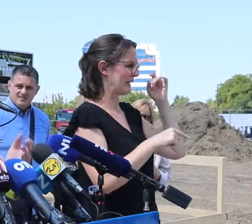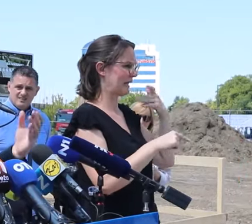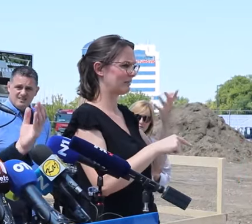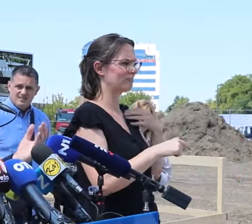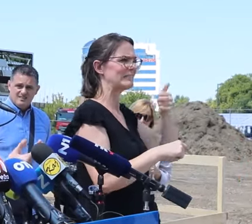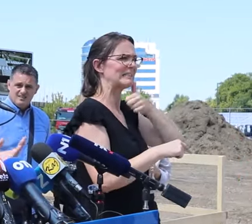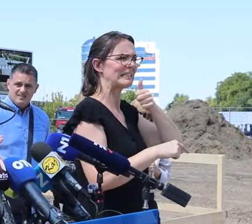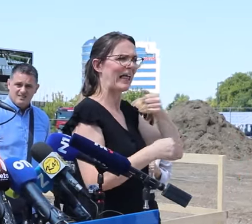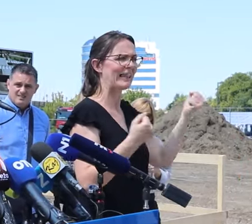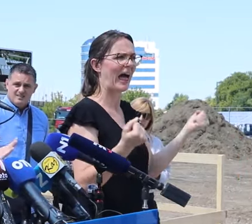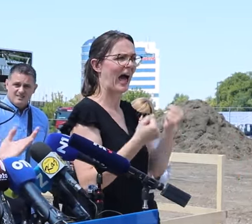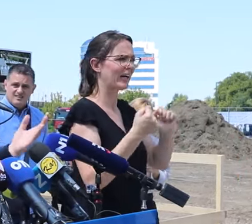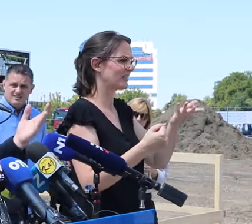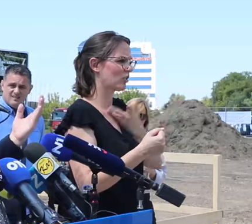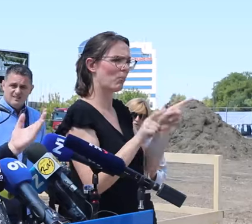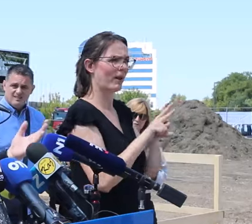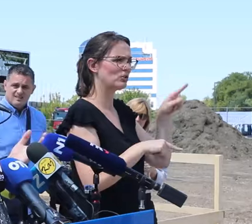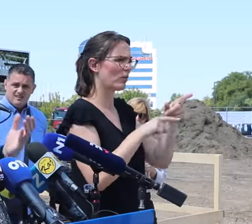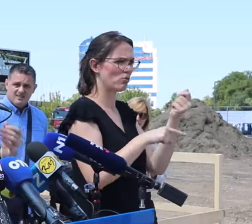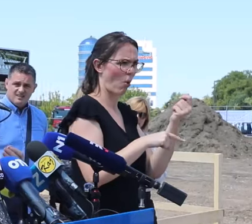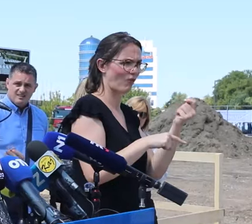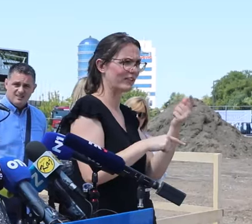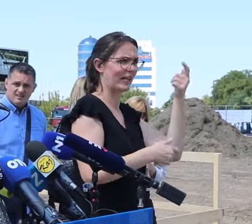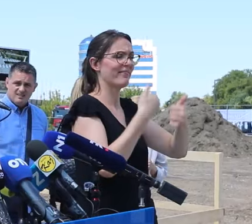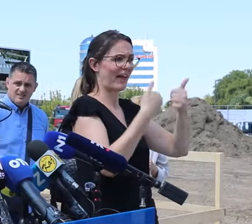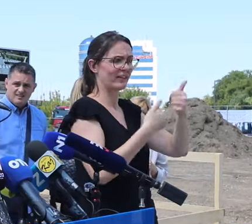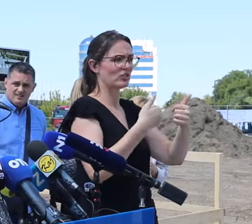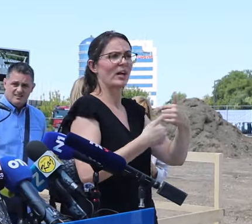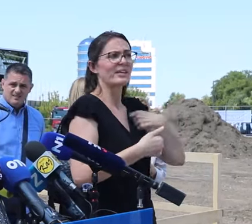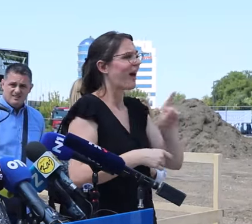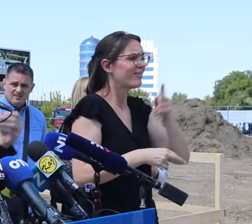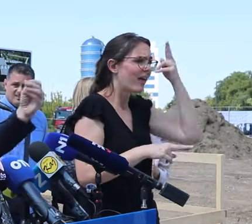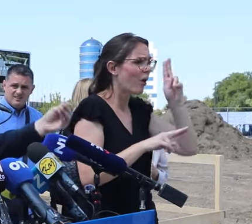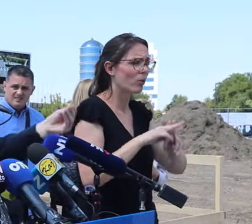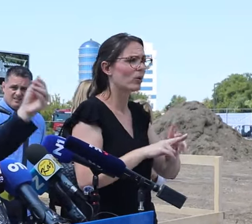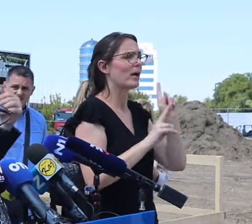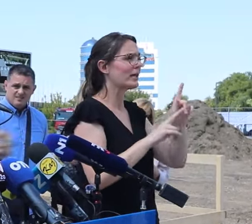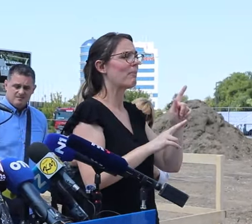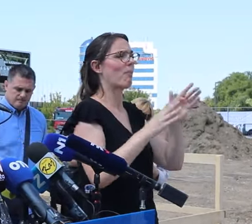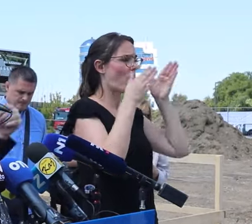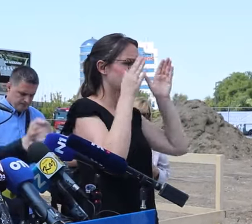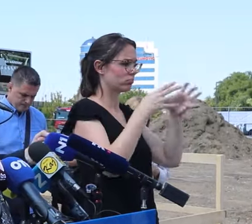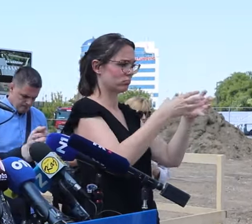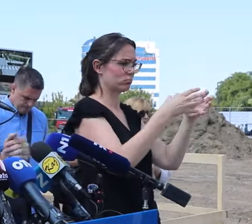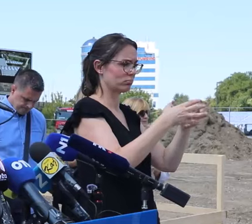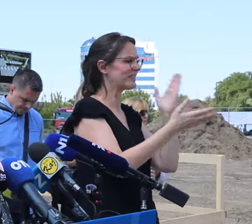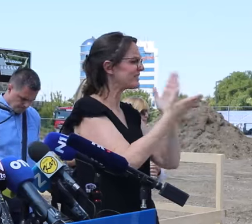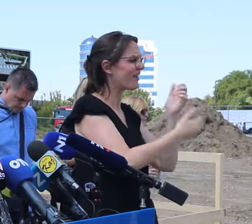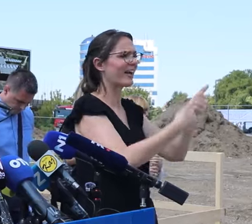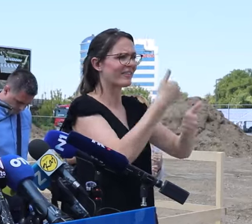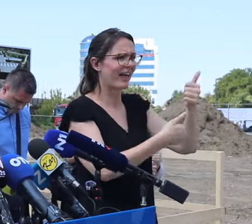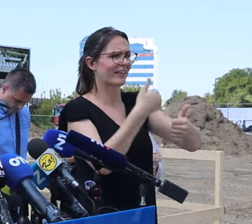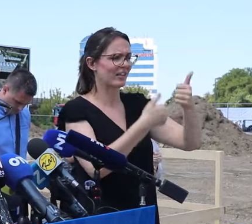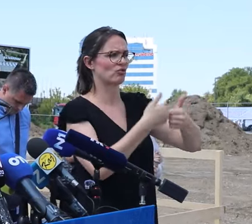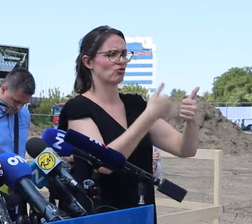zelena akcija možda dobila neki novac iz gradskog proračuna na natječaj. Kao prvo, ja ne odlučujem o tome, postoji povjerenstvo za svaki natječaj.